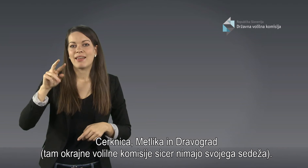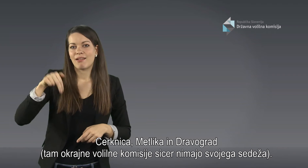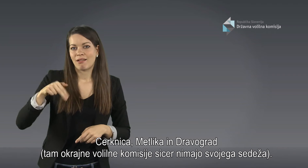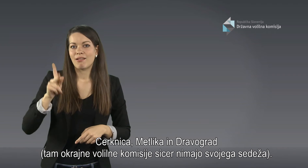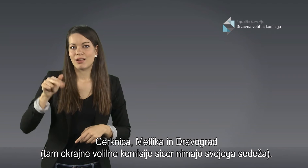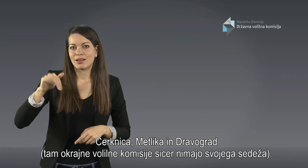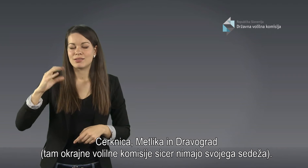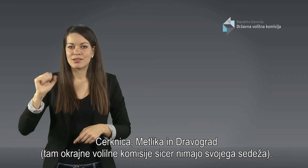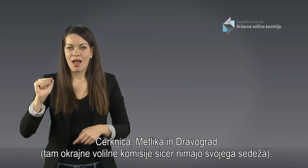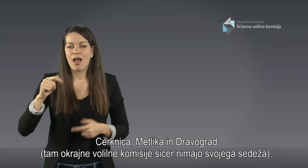svojega sedeža.